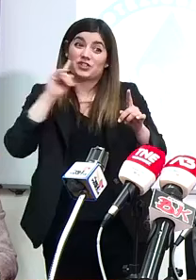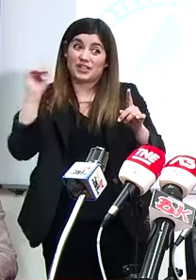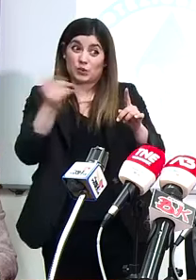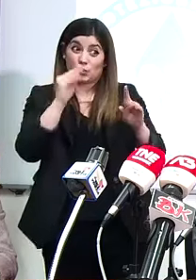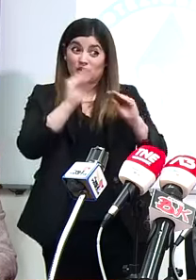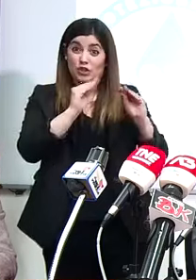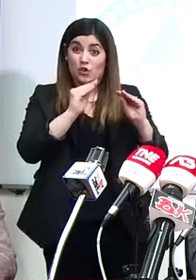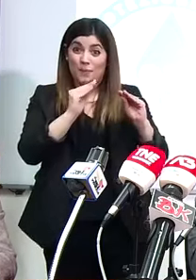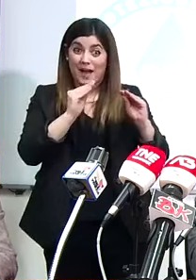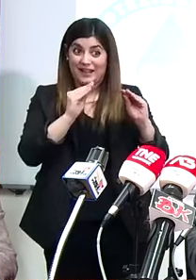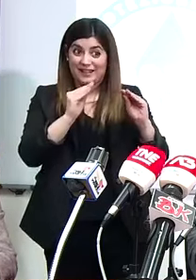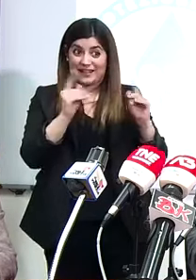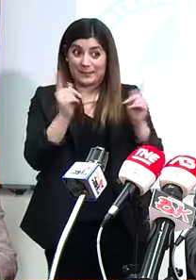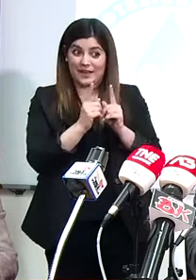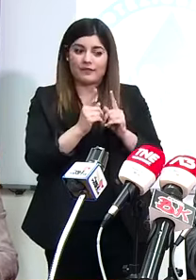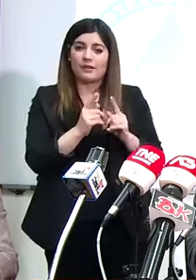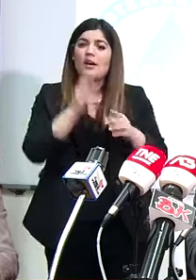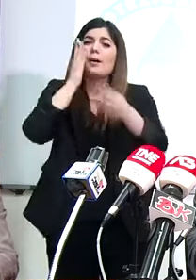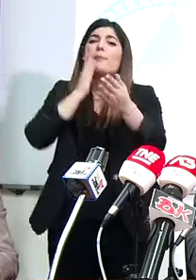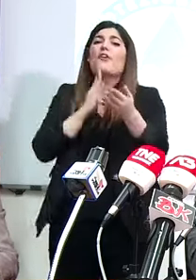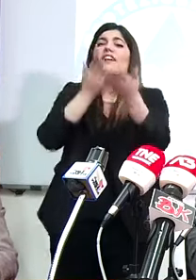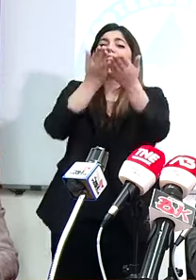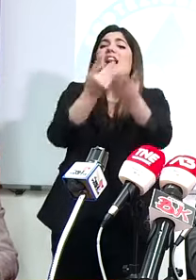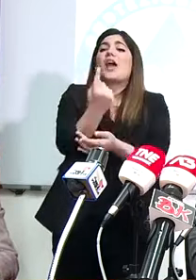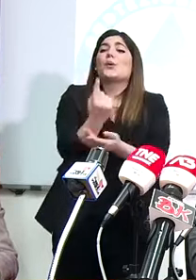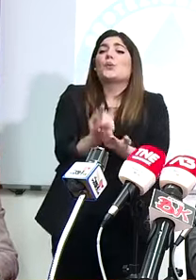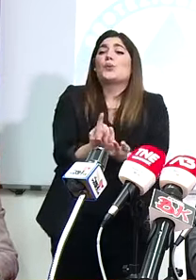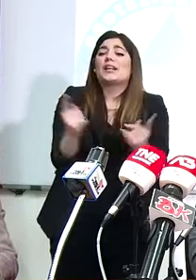povera c'è l'unica che le fa